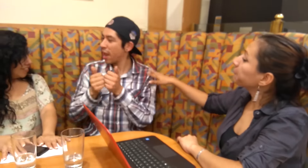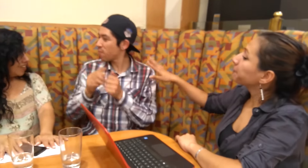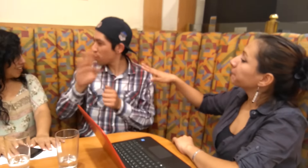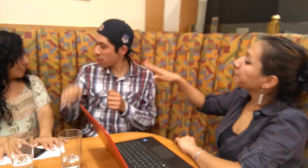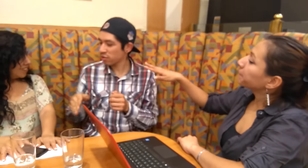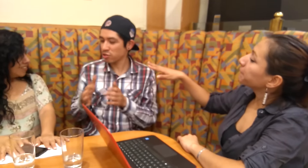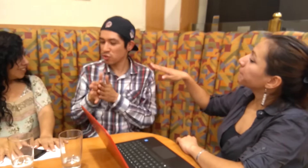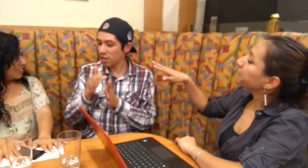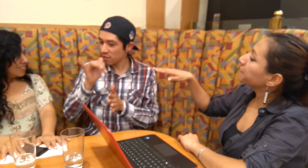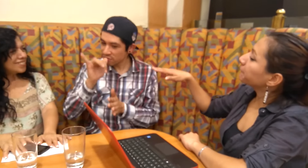Oye,